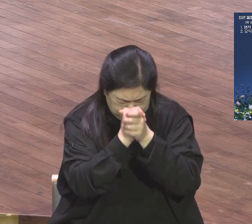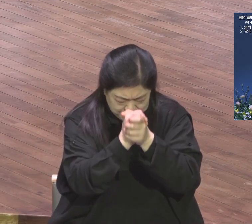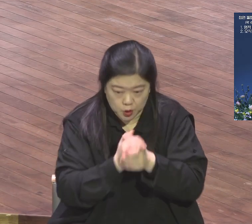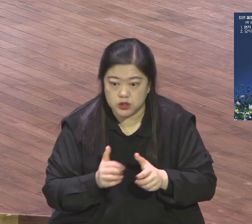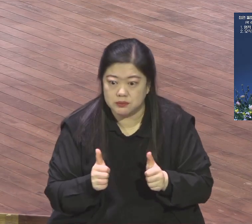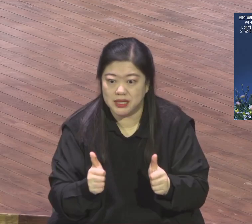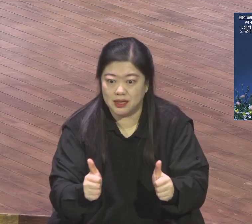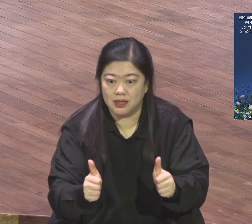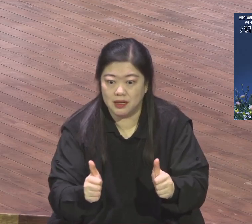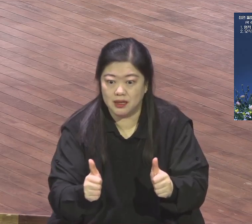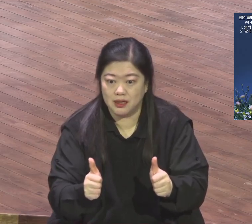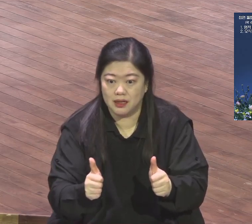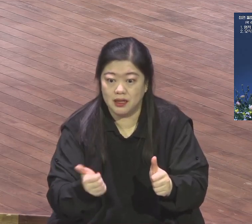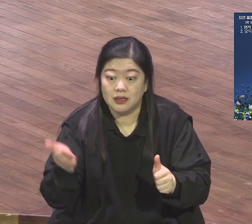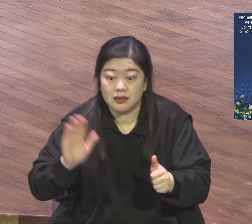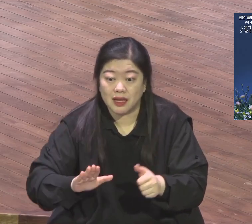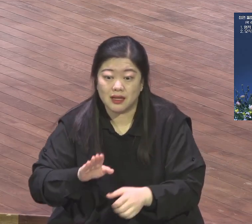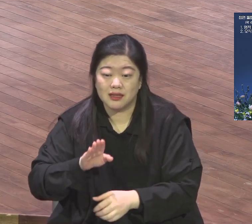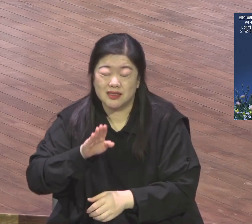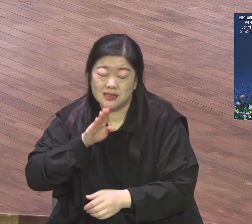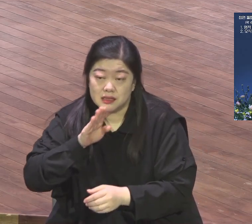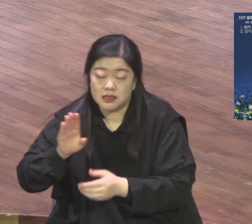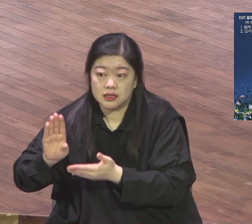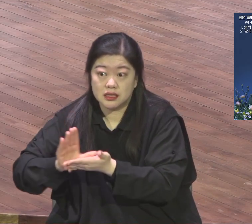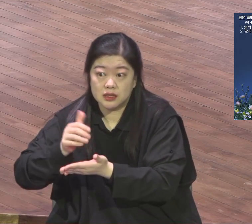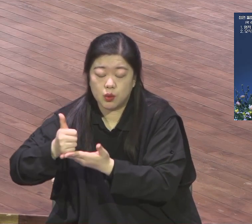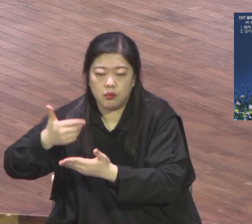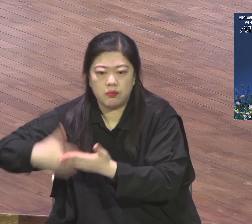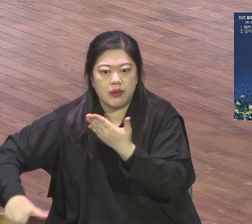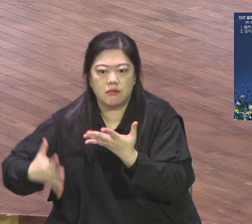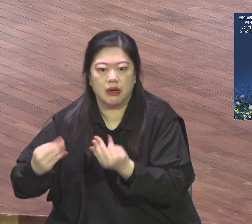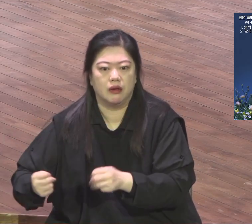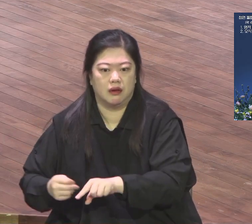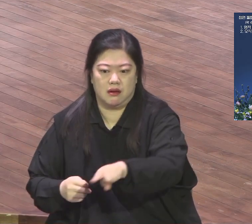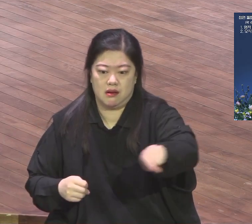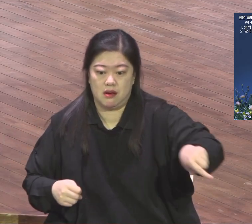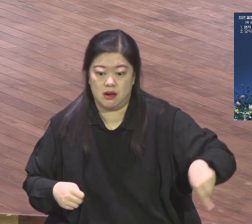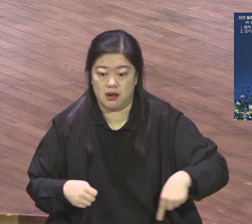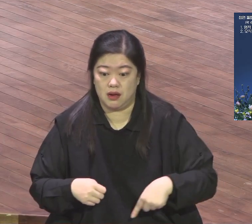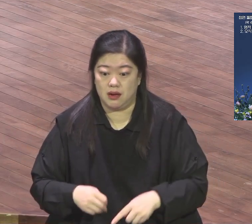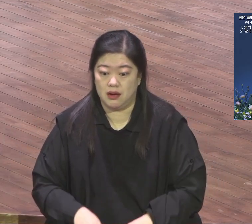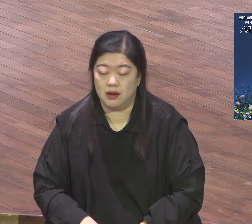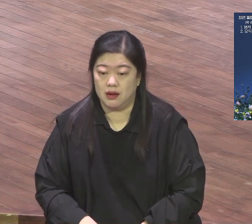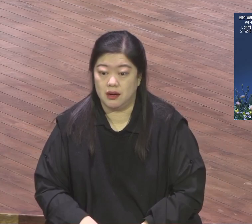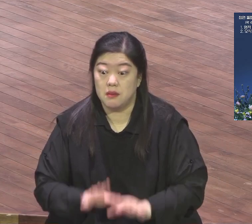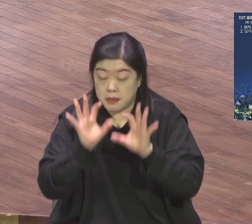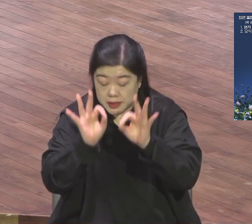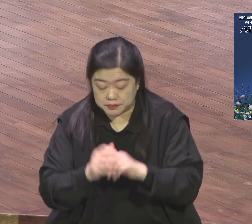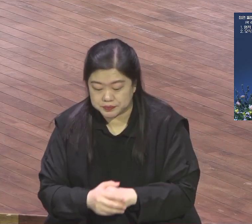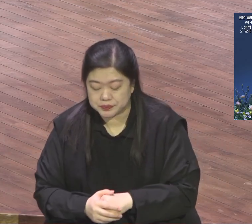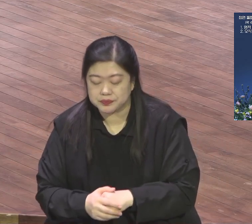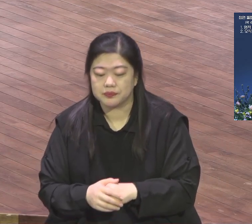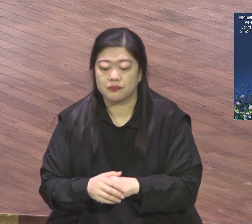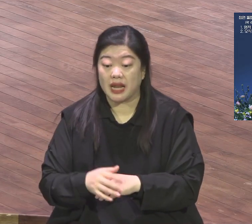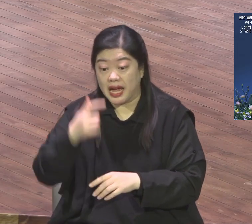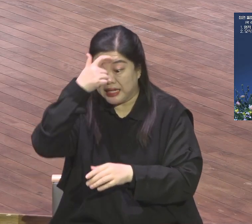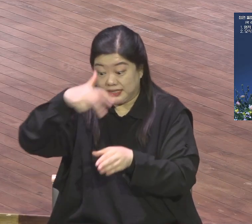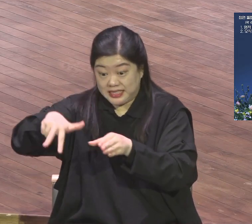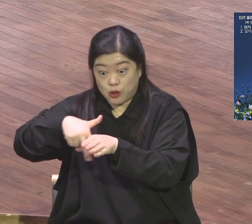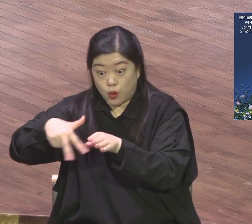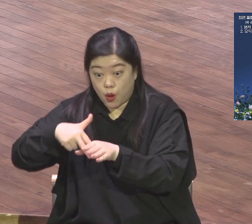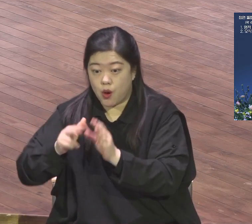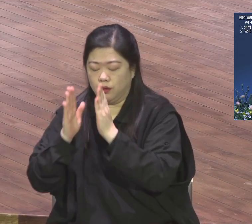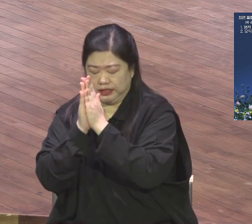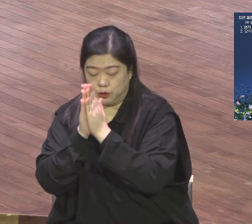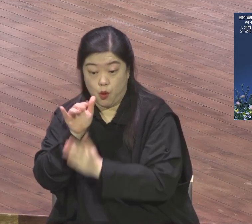기독교는요, 세상 종교하고 극명하게 다릅니다. 세상 종교 무슨 말인가 하면, 세상 종교는요,